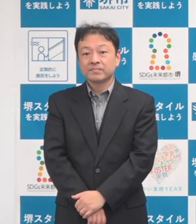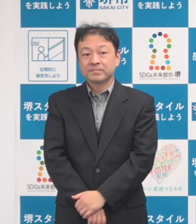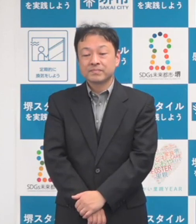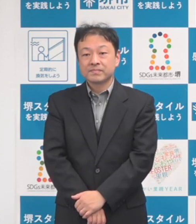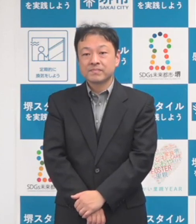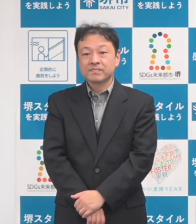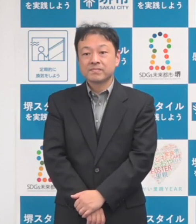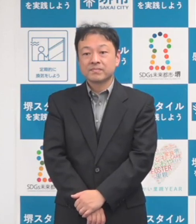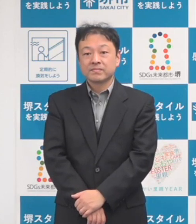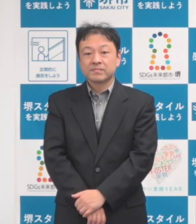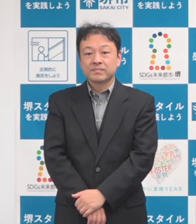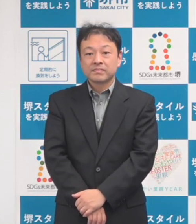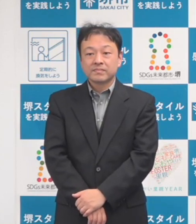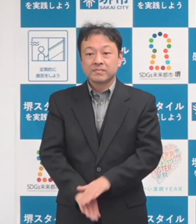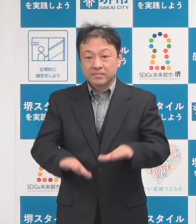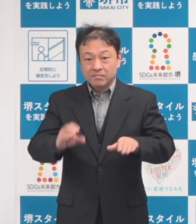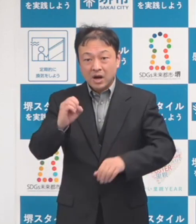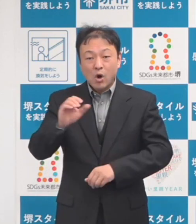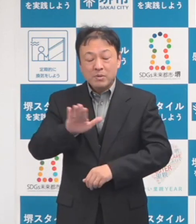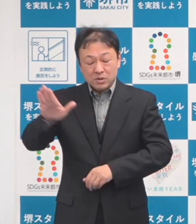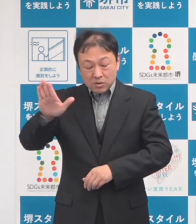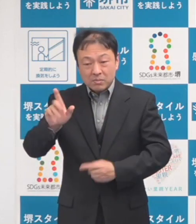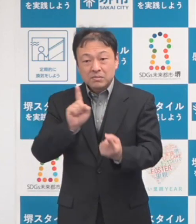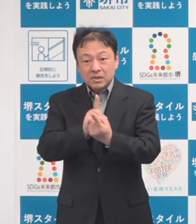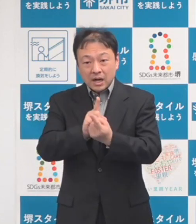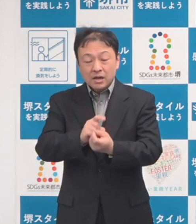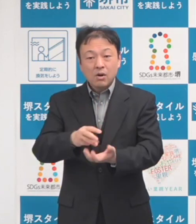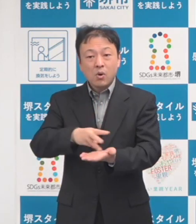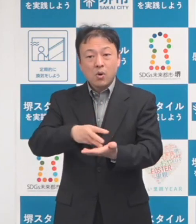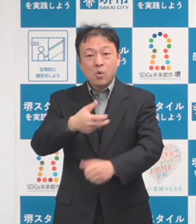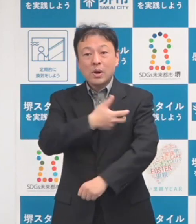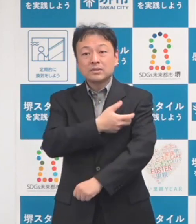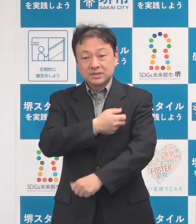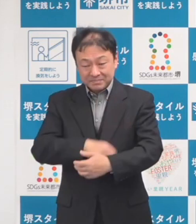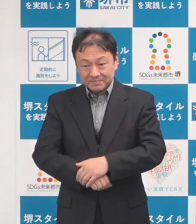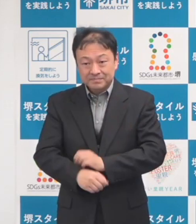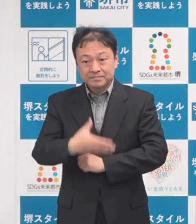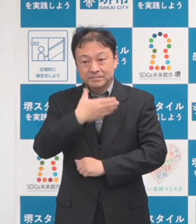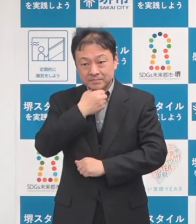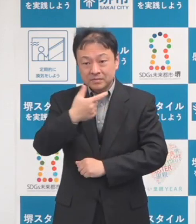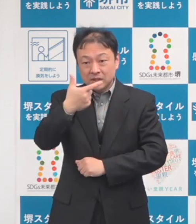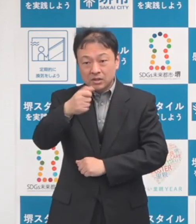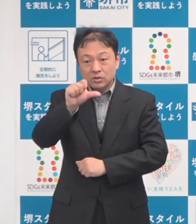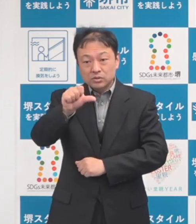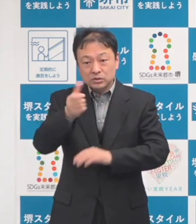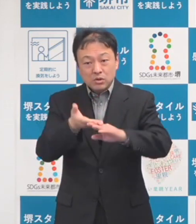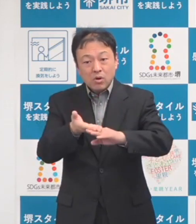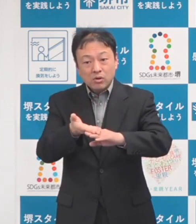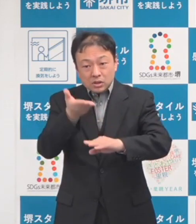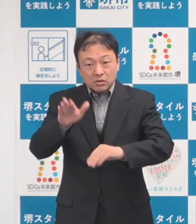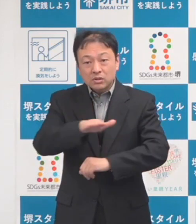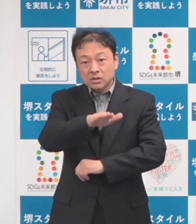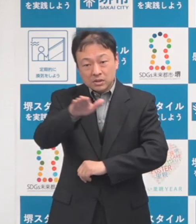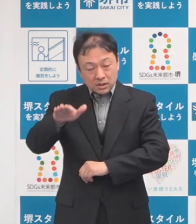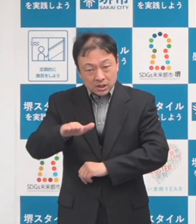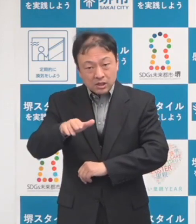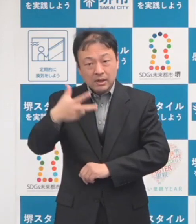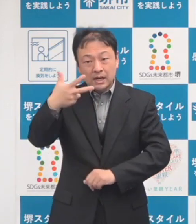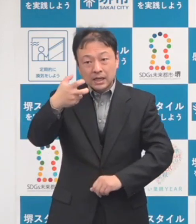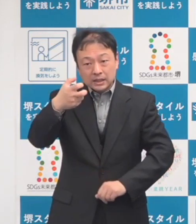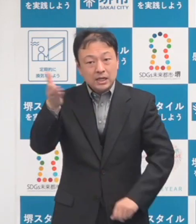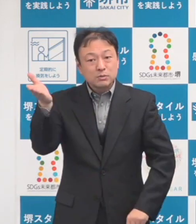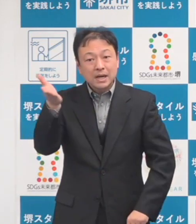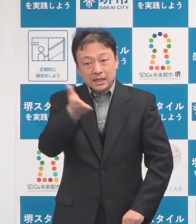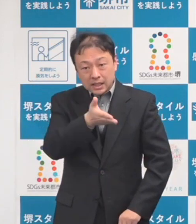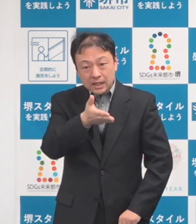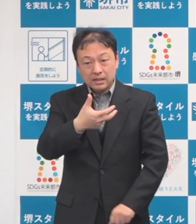現在実施中のオミクロン株対応ワクチンにつきまして、65歳以上の方、70%、約 70% の方が接